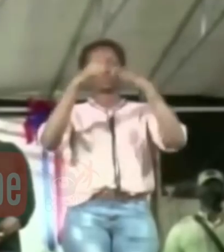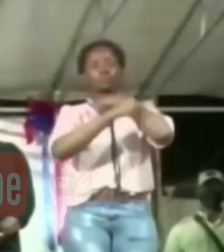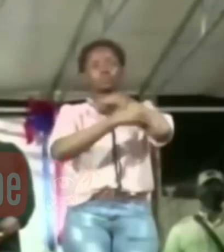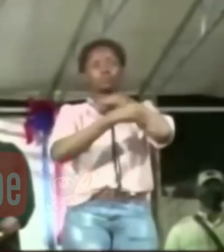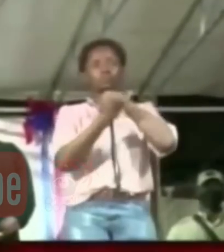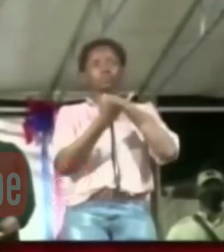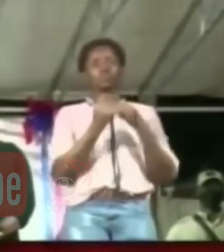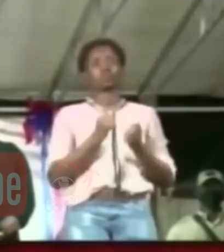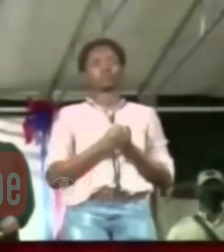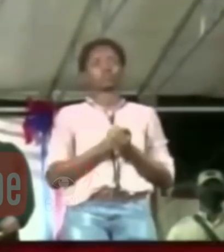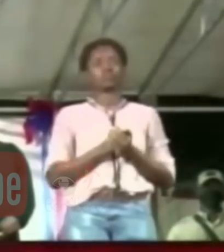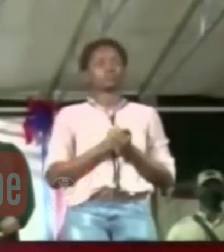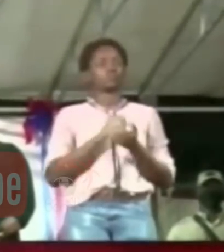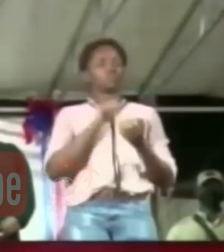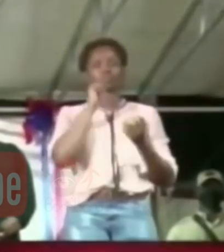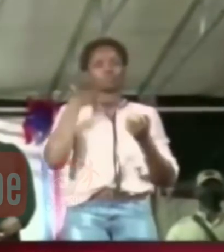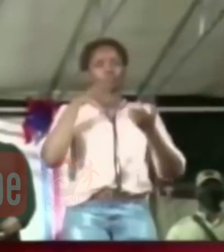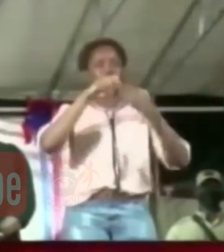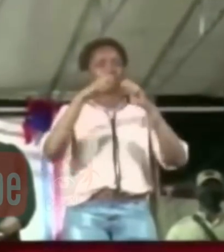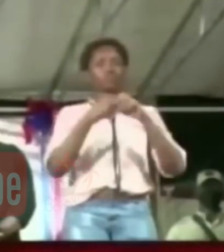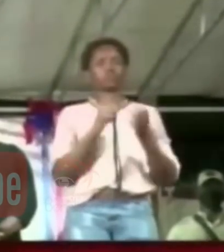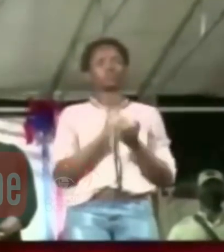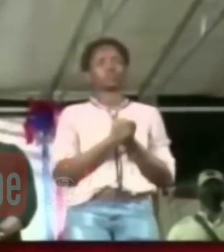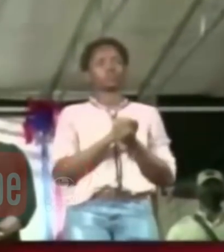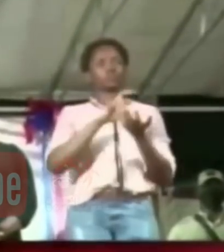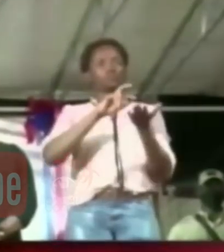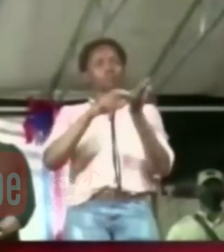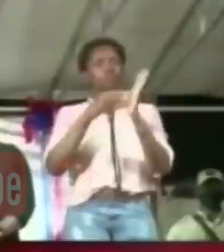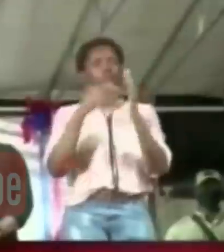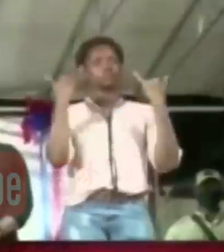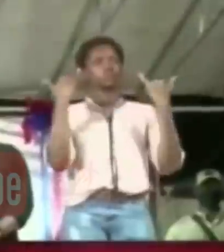Jérémy, sans problème. Mais ça me dit nous